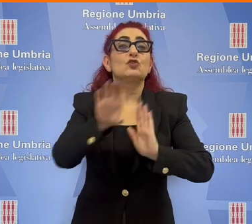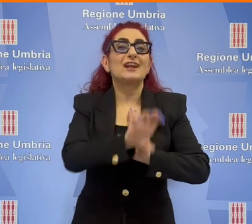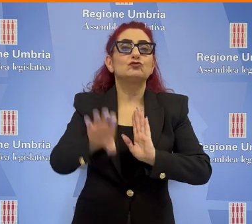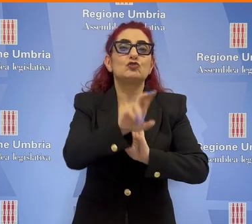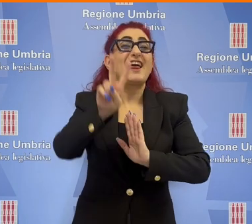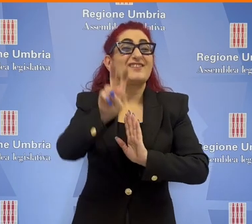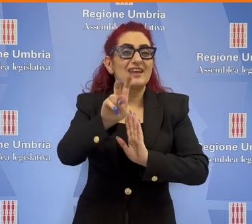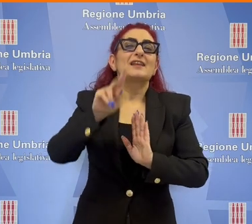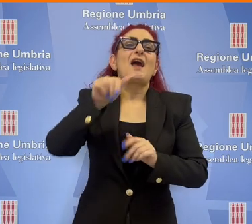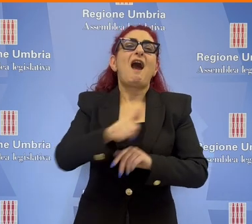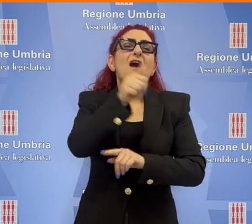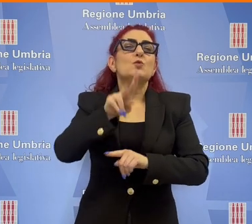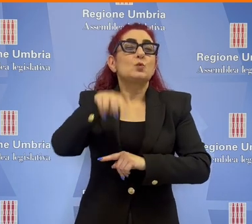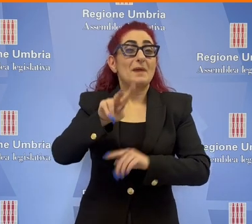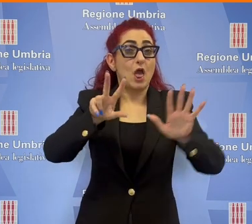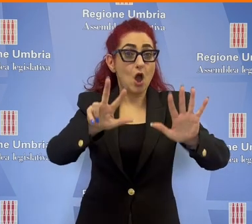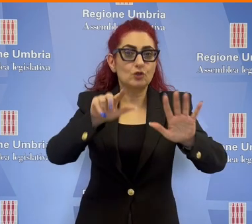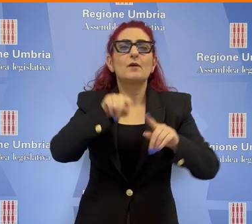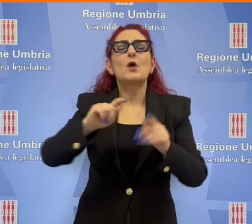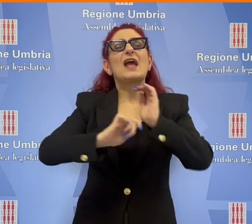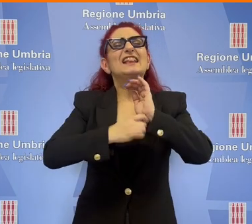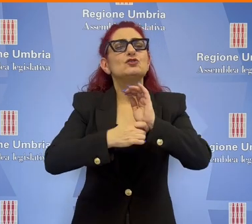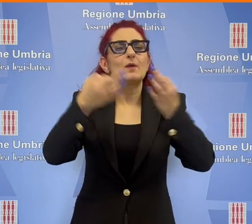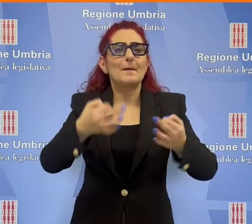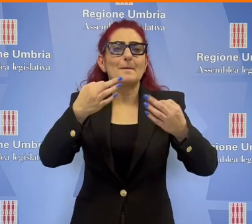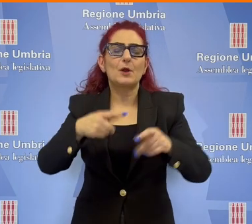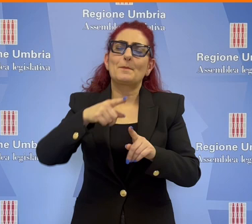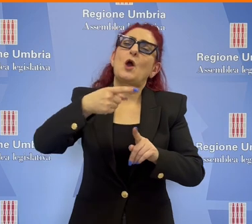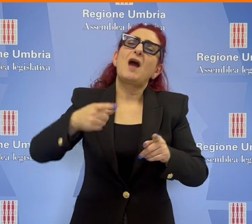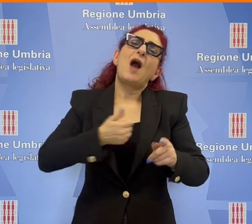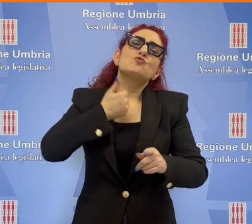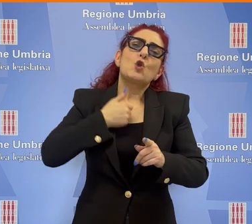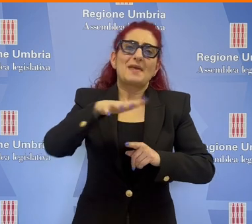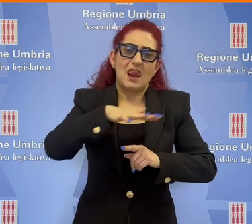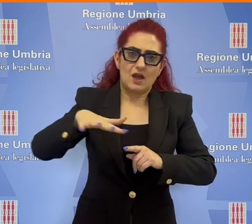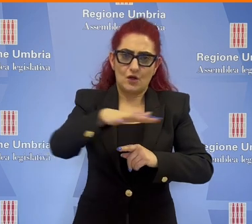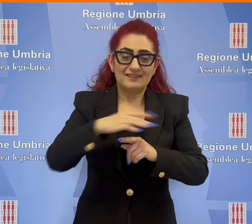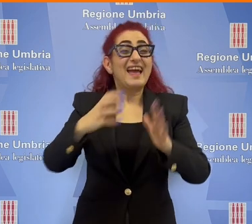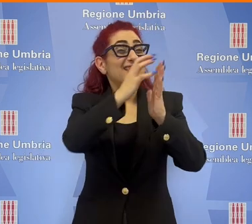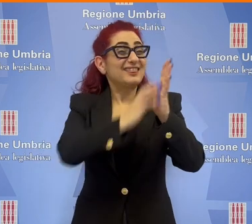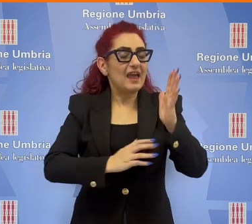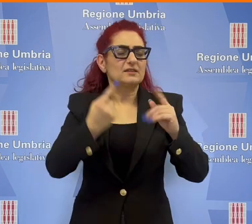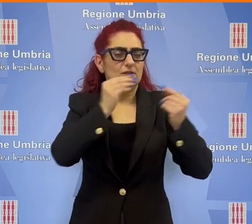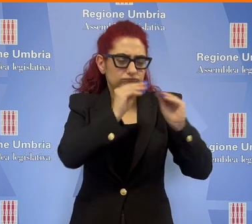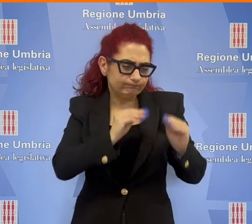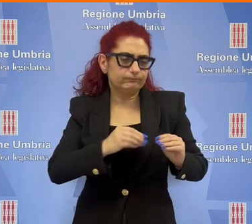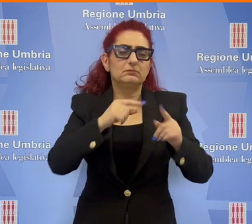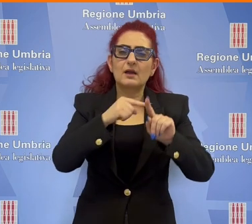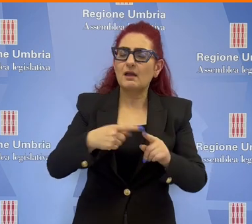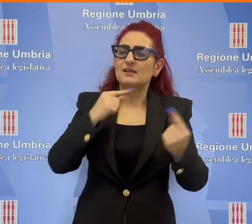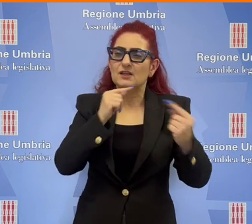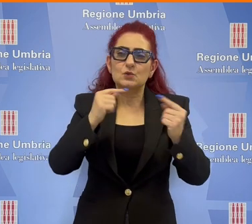20 del 2008 che disciplina il Consiglio delle Autonomie Locali. Il testo è stato elaborato e discusso